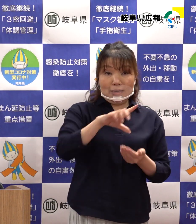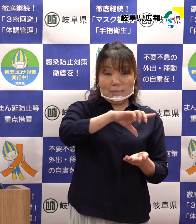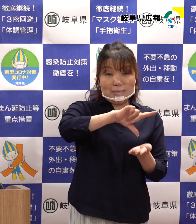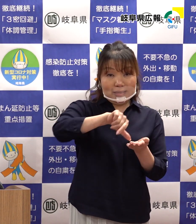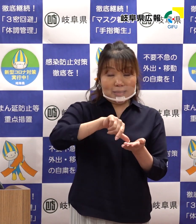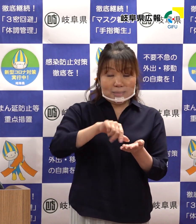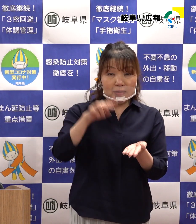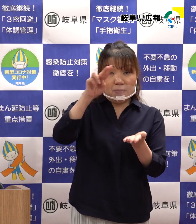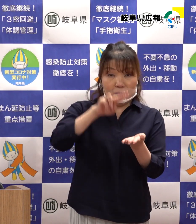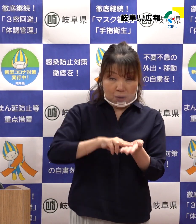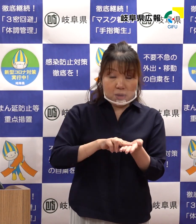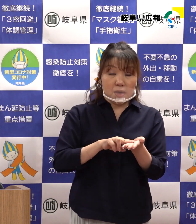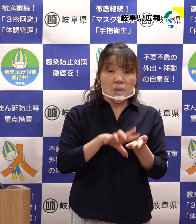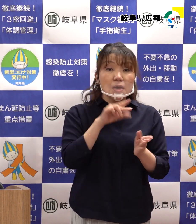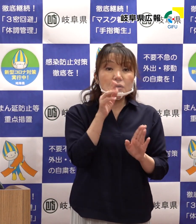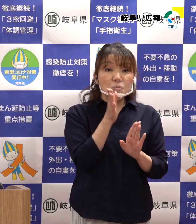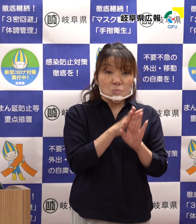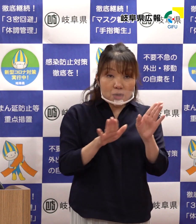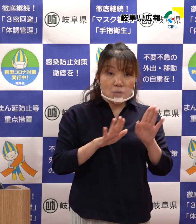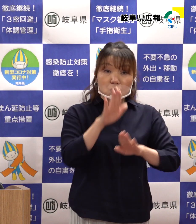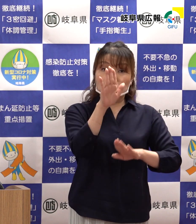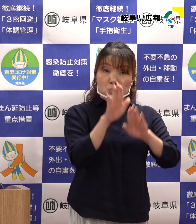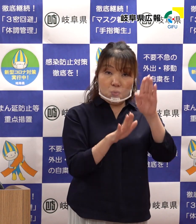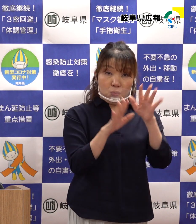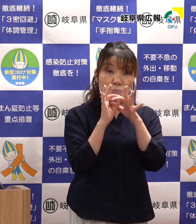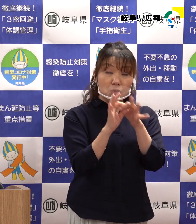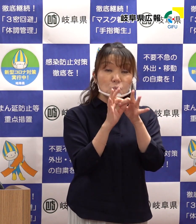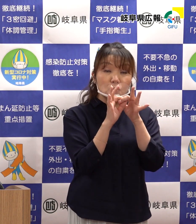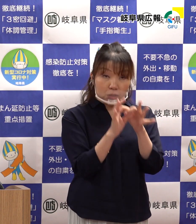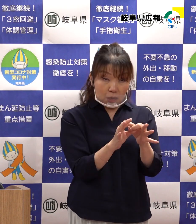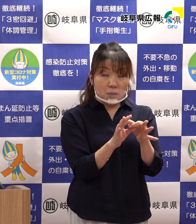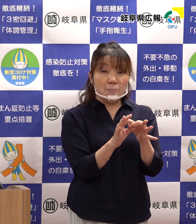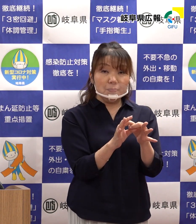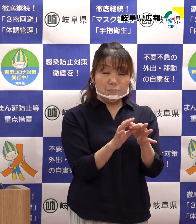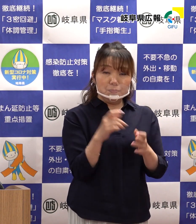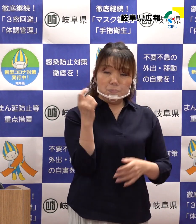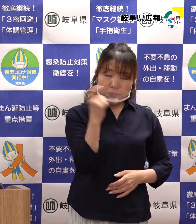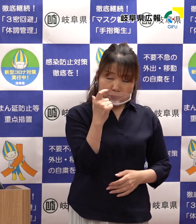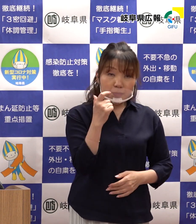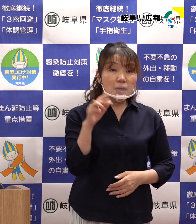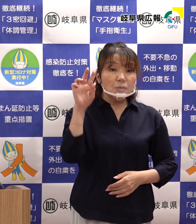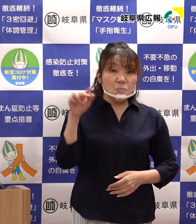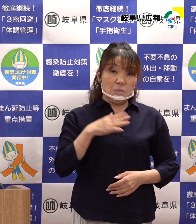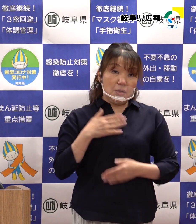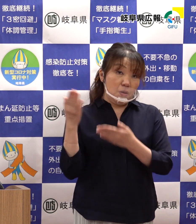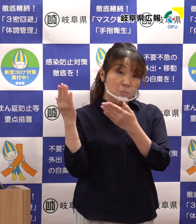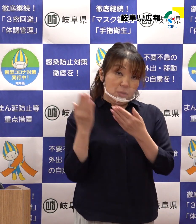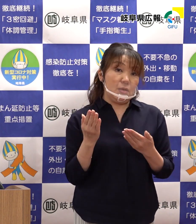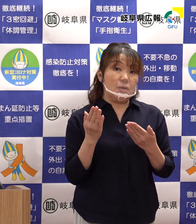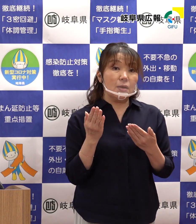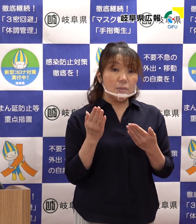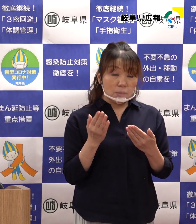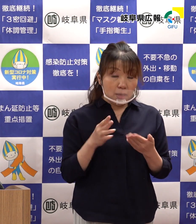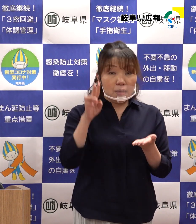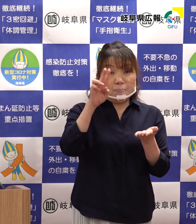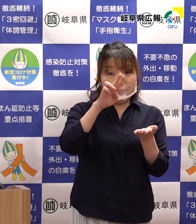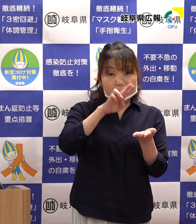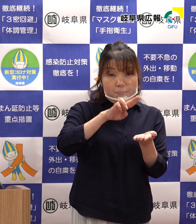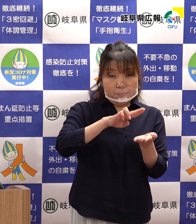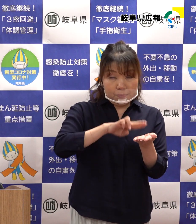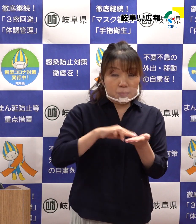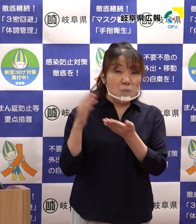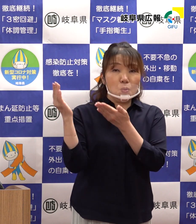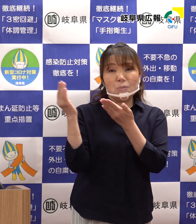して、岐阜県の状況についてしっかりとご理解をいただいて、そして、指定をい